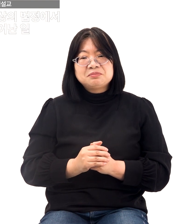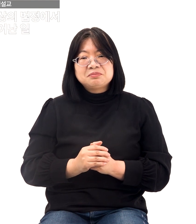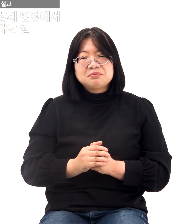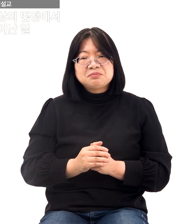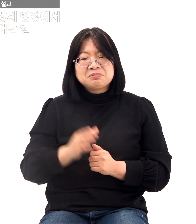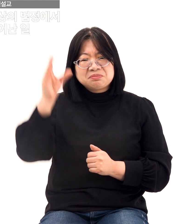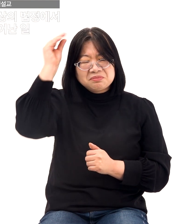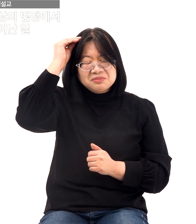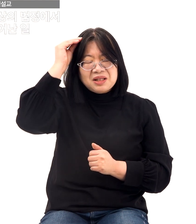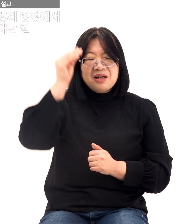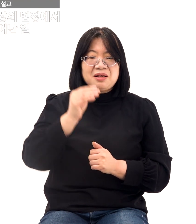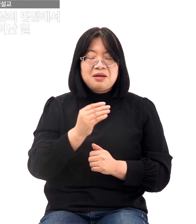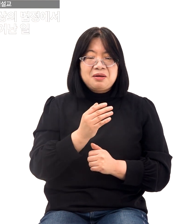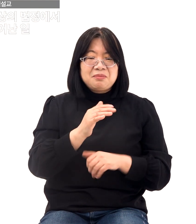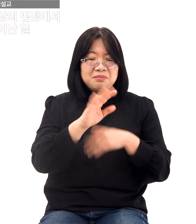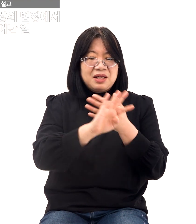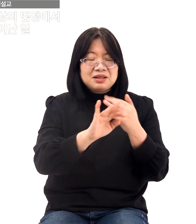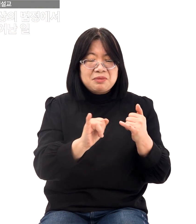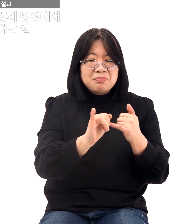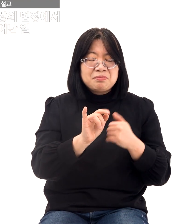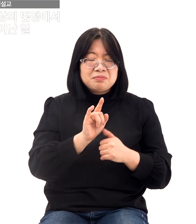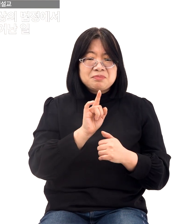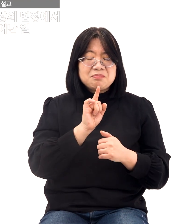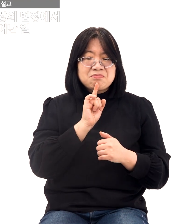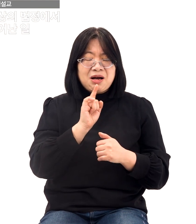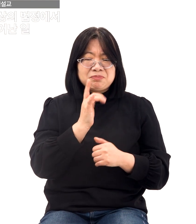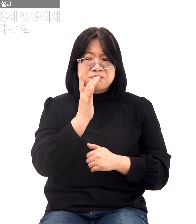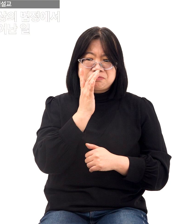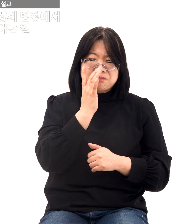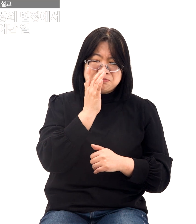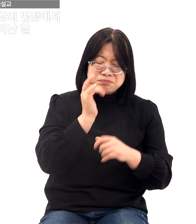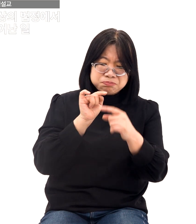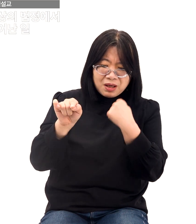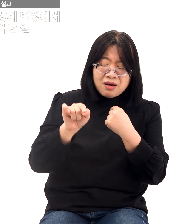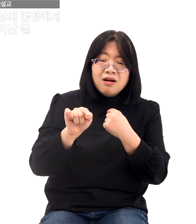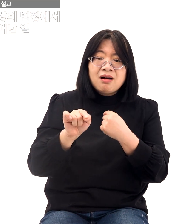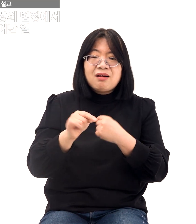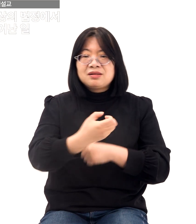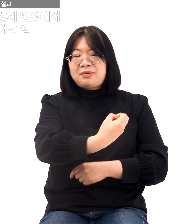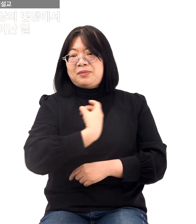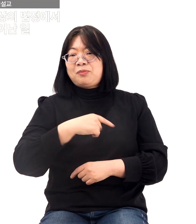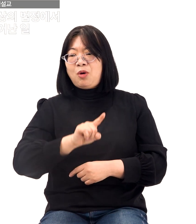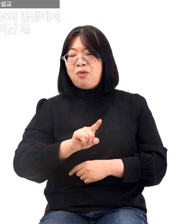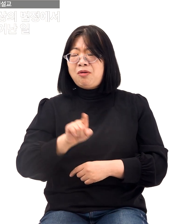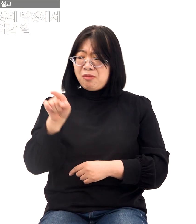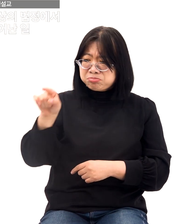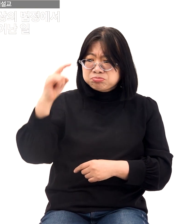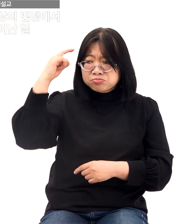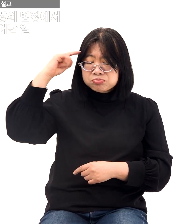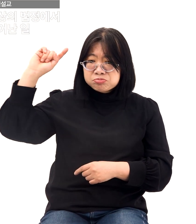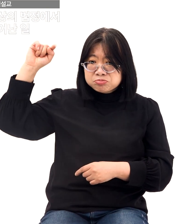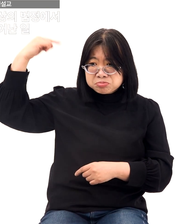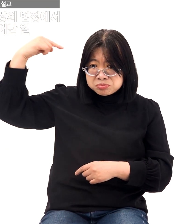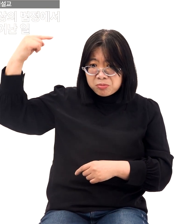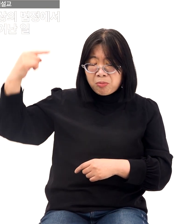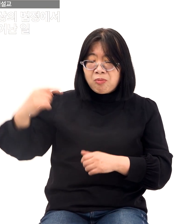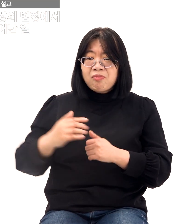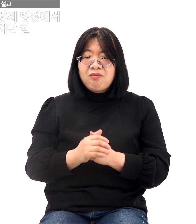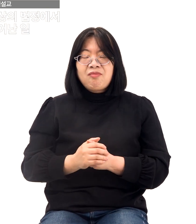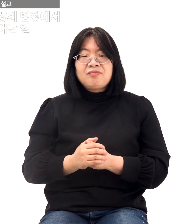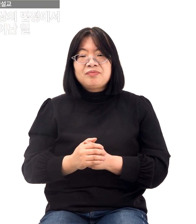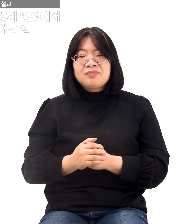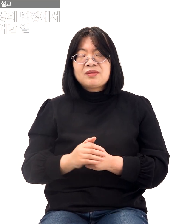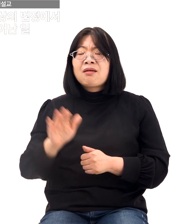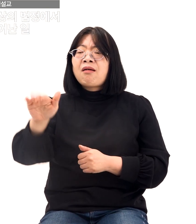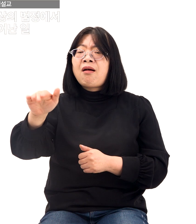바리새인들이 말귀를 못 알아듣고 이렇게 답변을 합니다. 저 양반 정신 나갔구만.